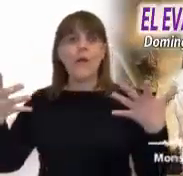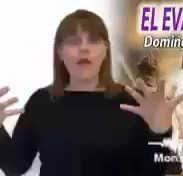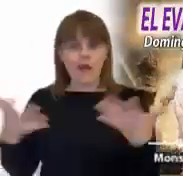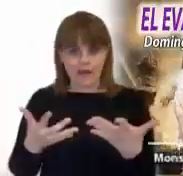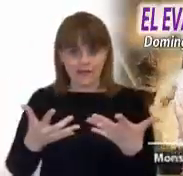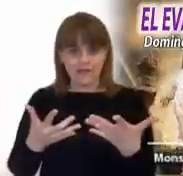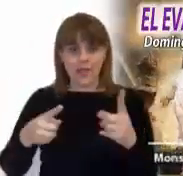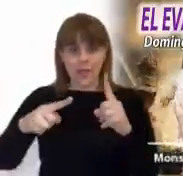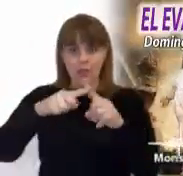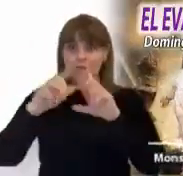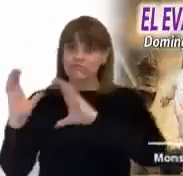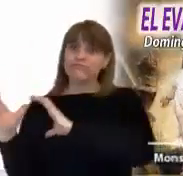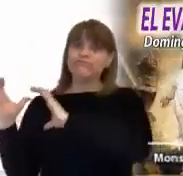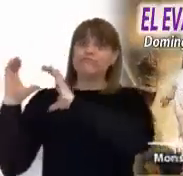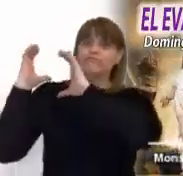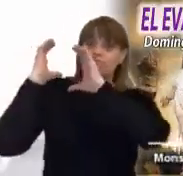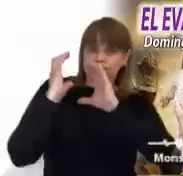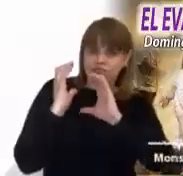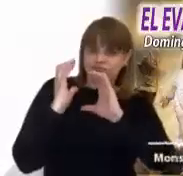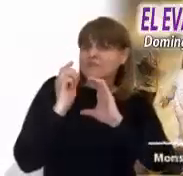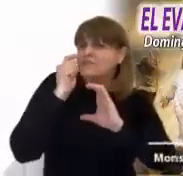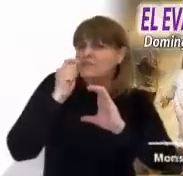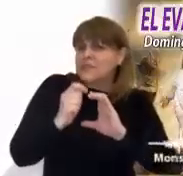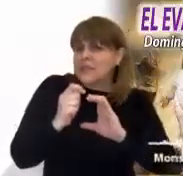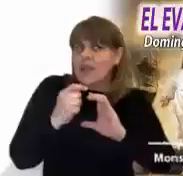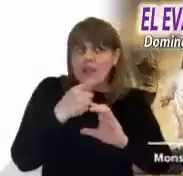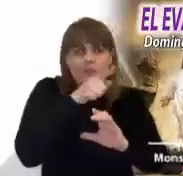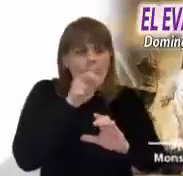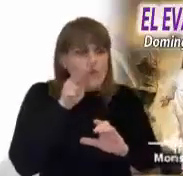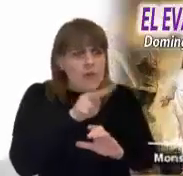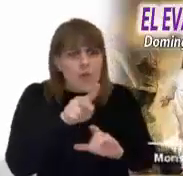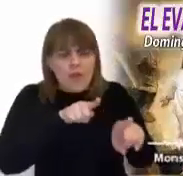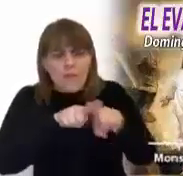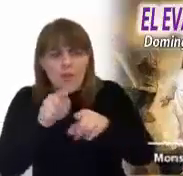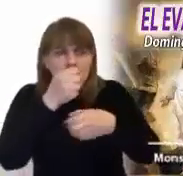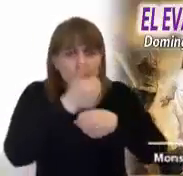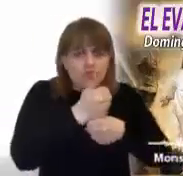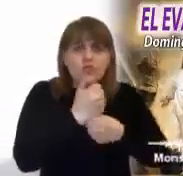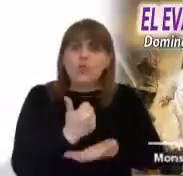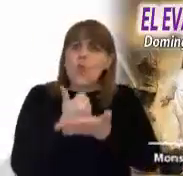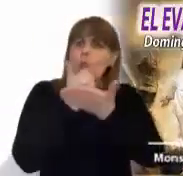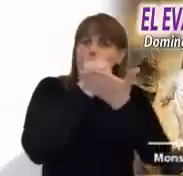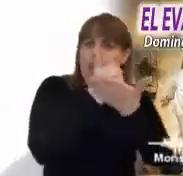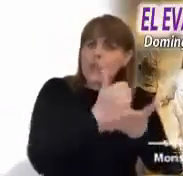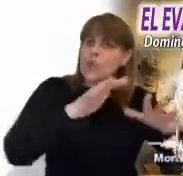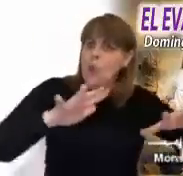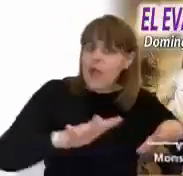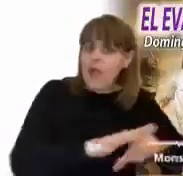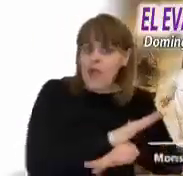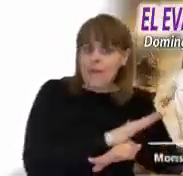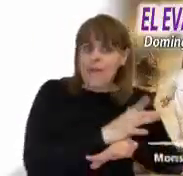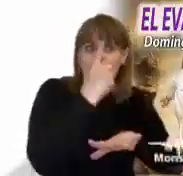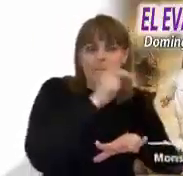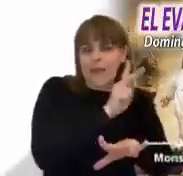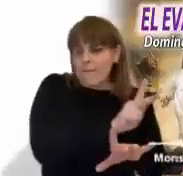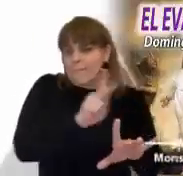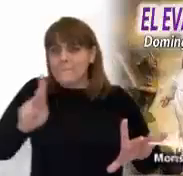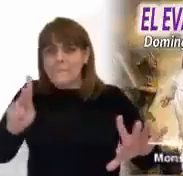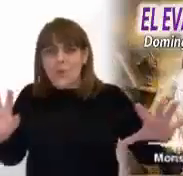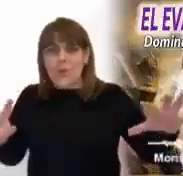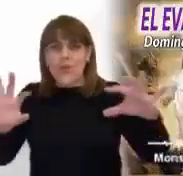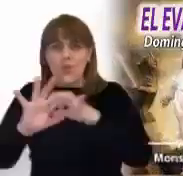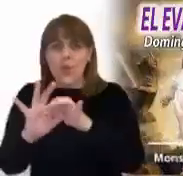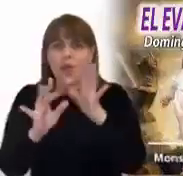y cargar la cruz, transformar los rostros de los hermanos sufrientes en rostros de Jesús vivo.